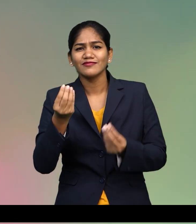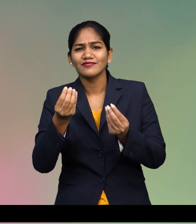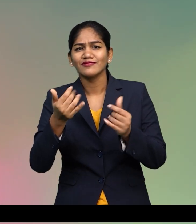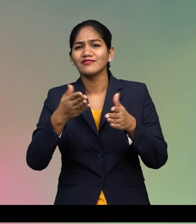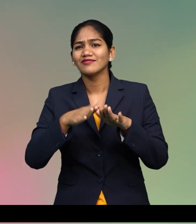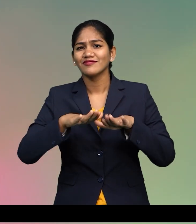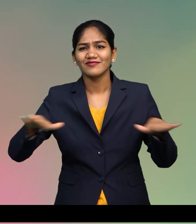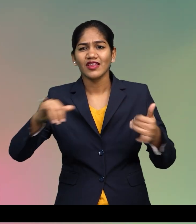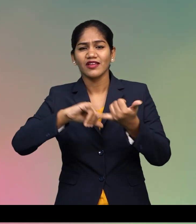భద్రత,